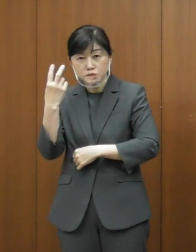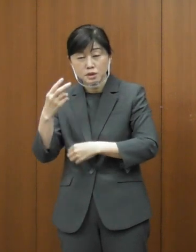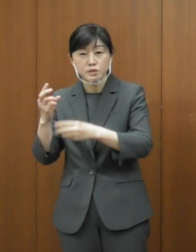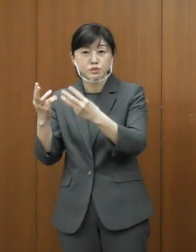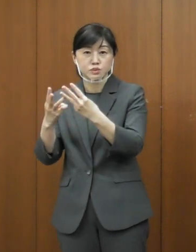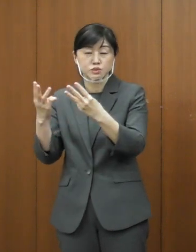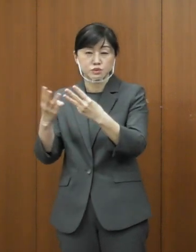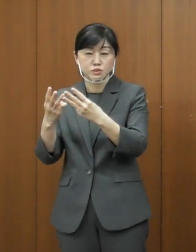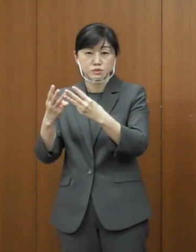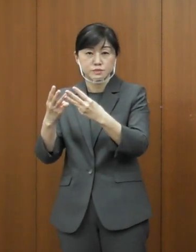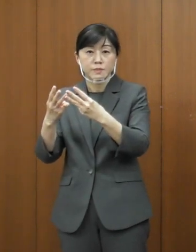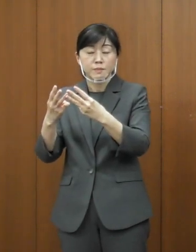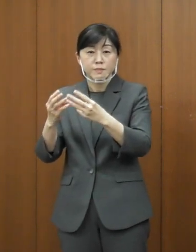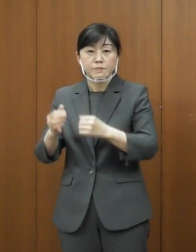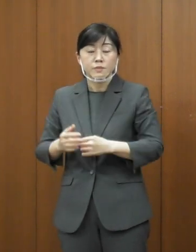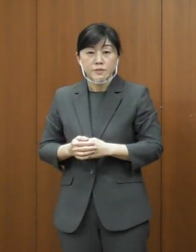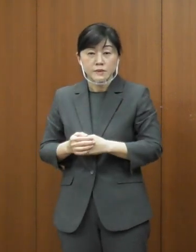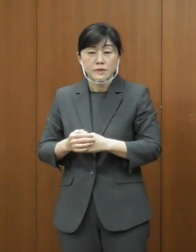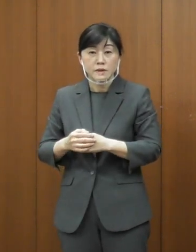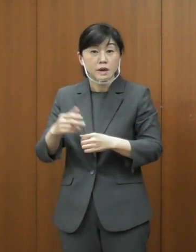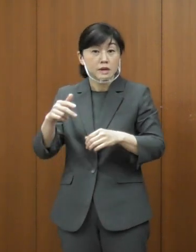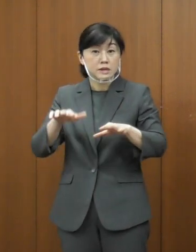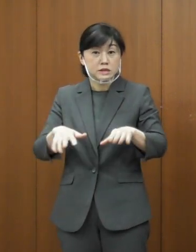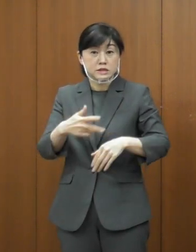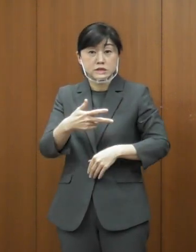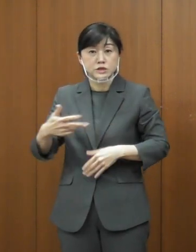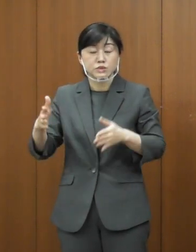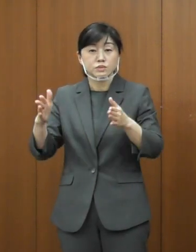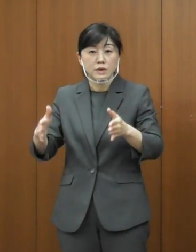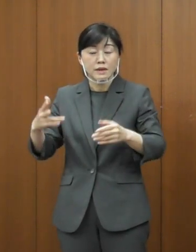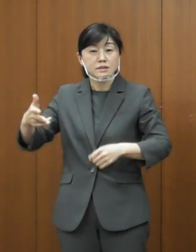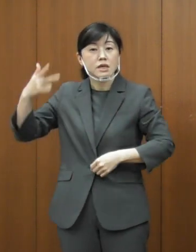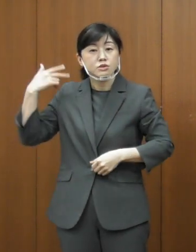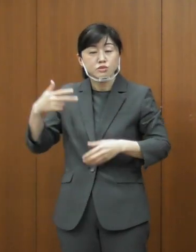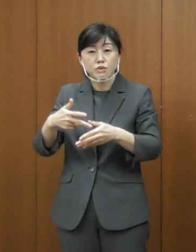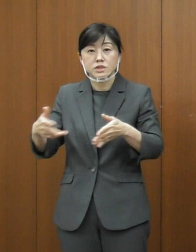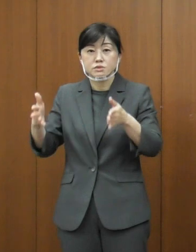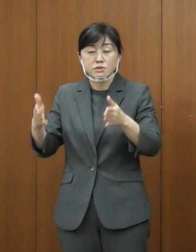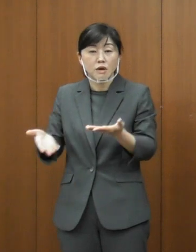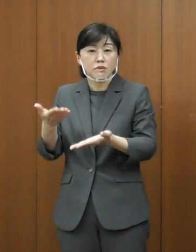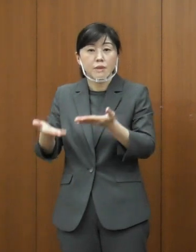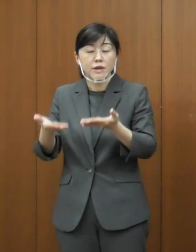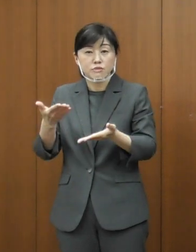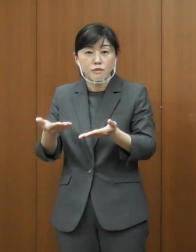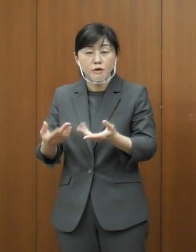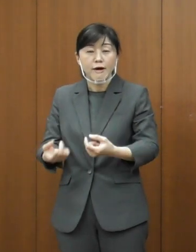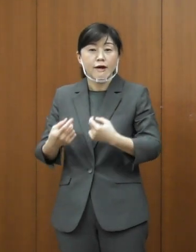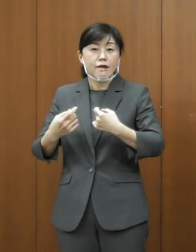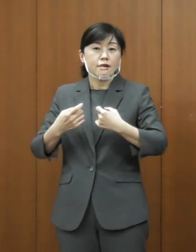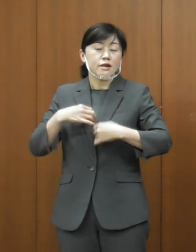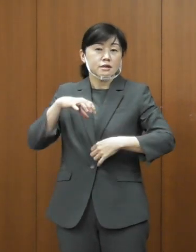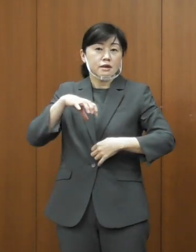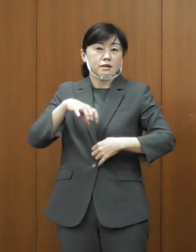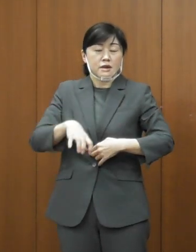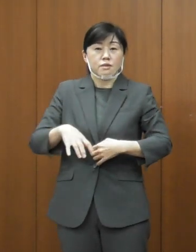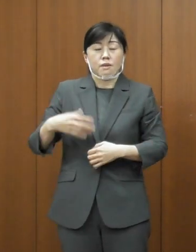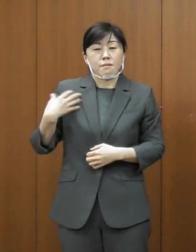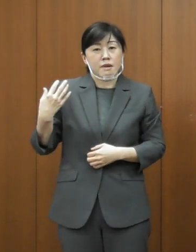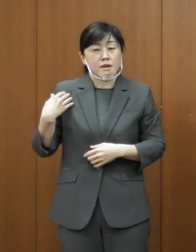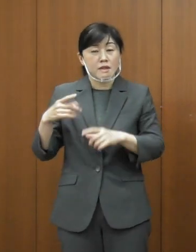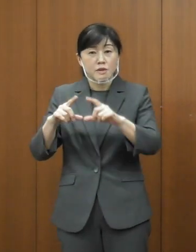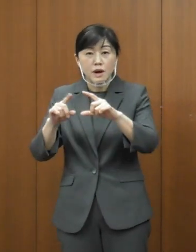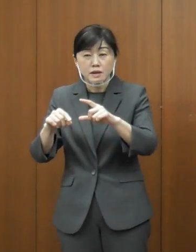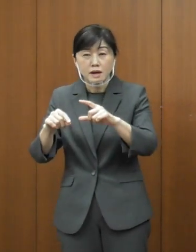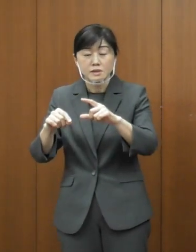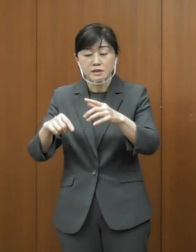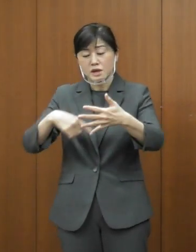1週間と先週の1週間比べてみますと、感染経路が不明の割合、す